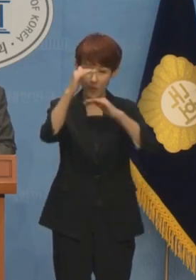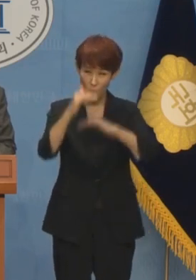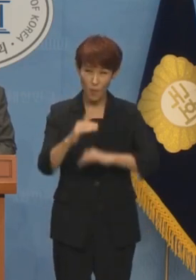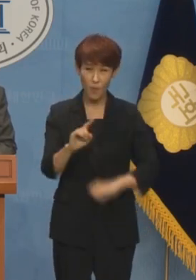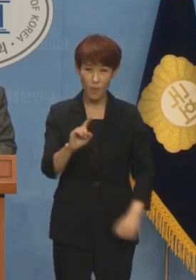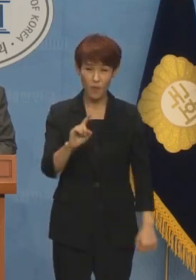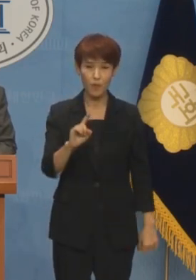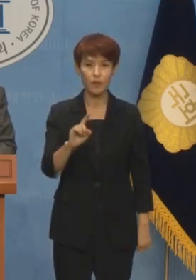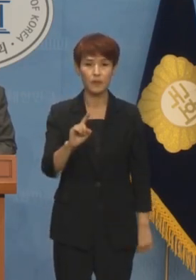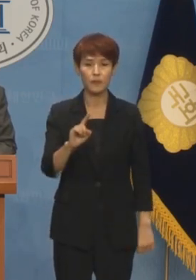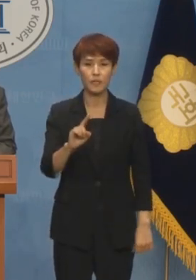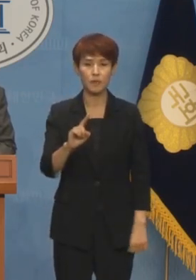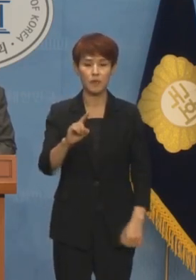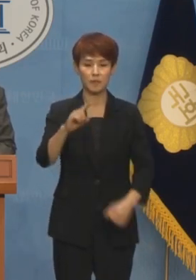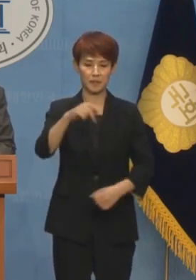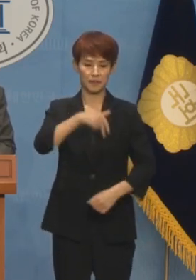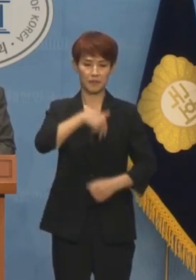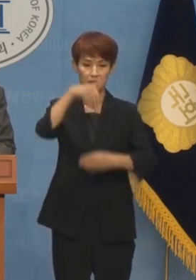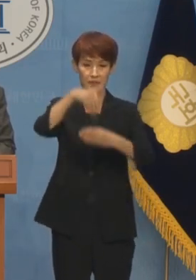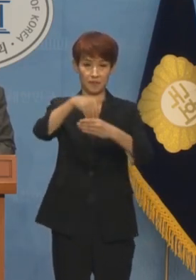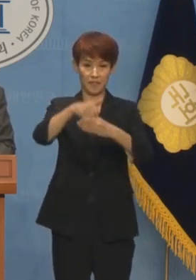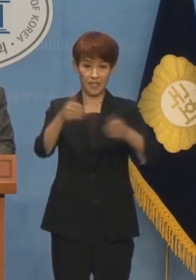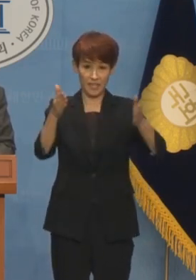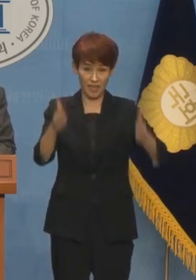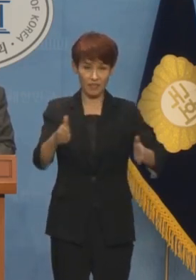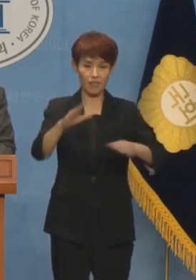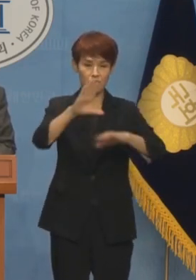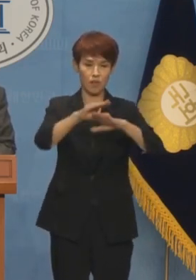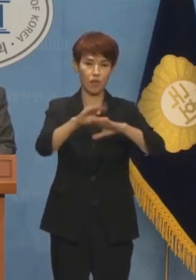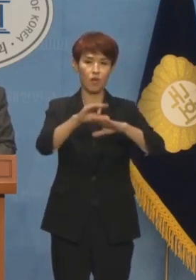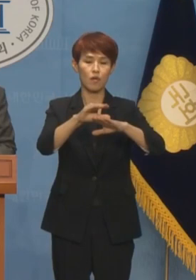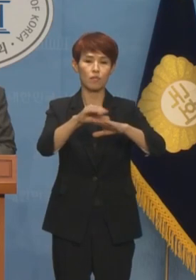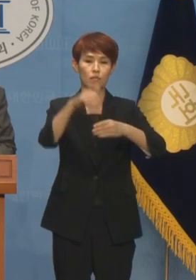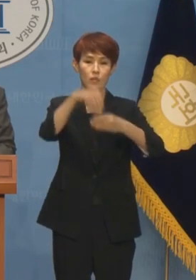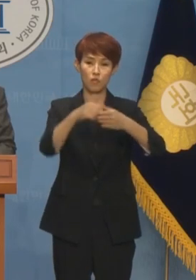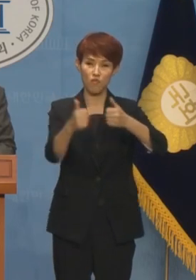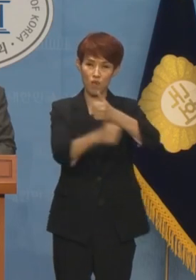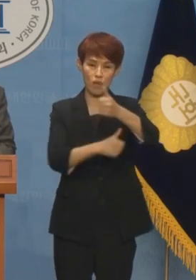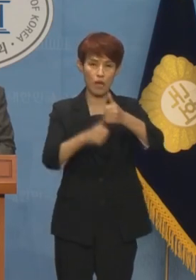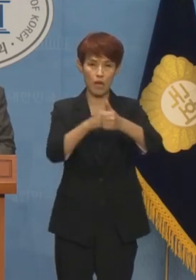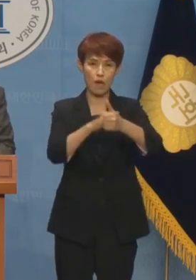따르면 이번 총선 기간 중 선방위의 정당 단체 민원